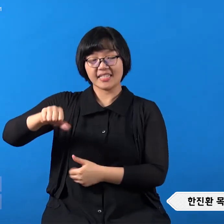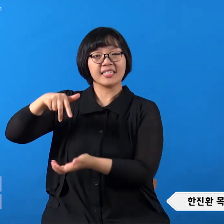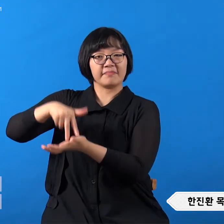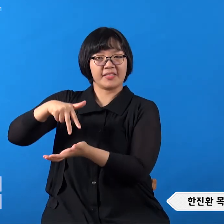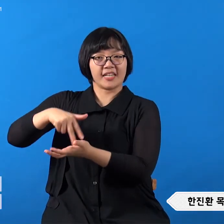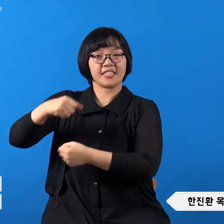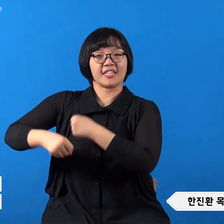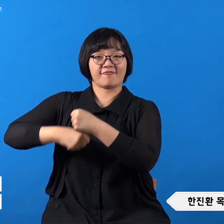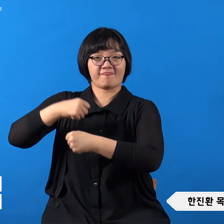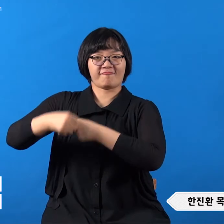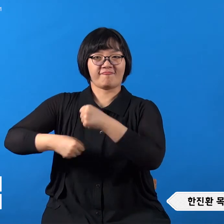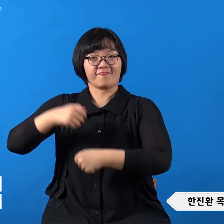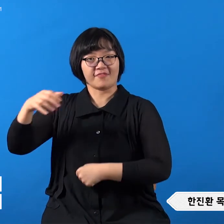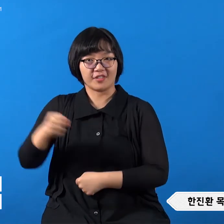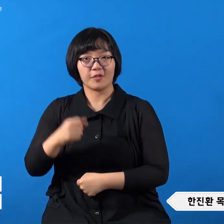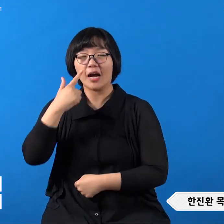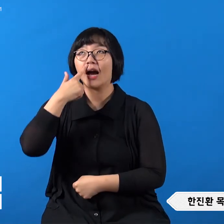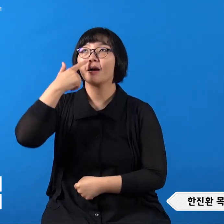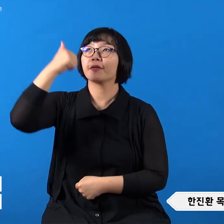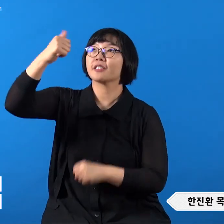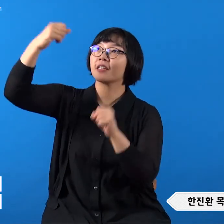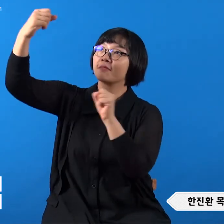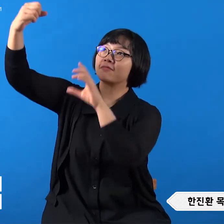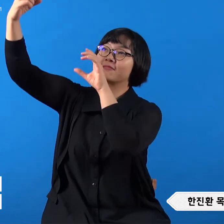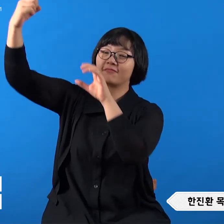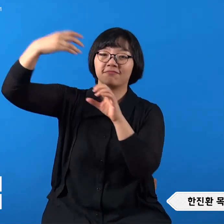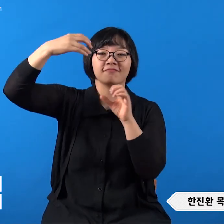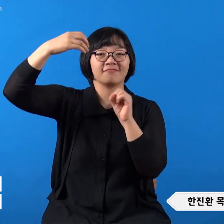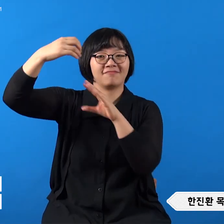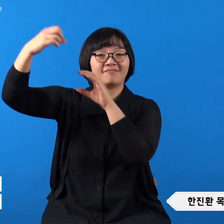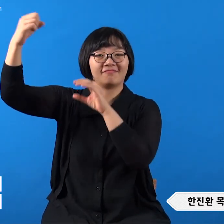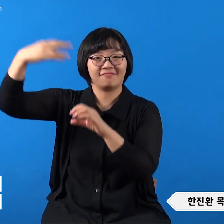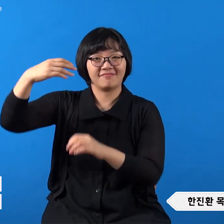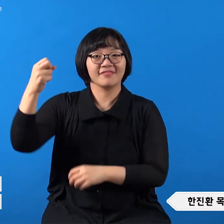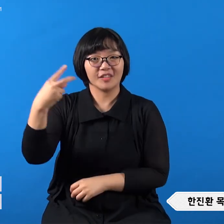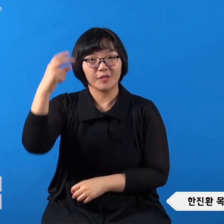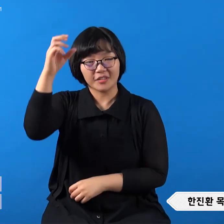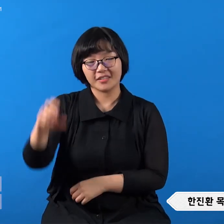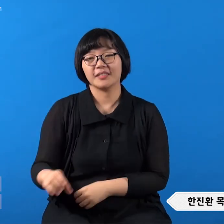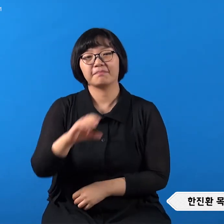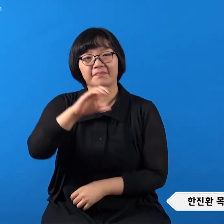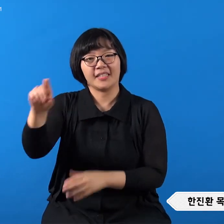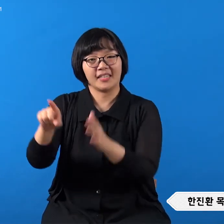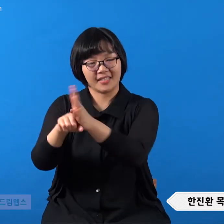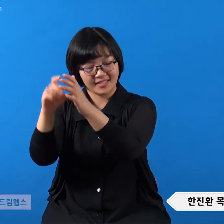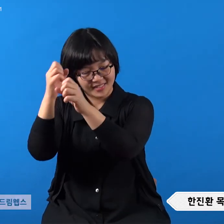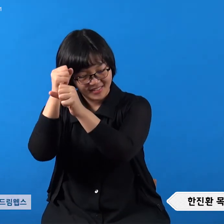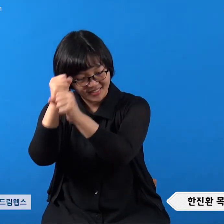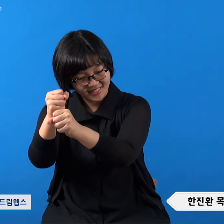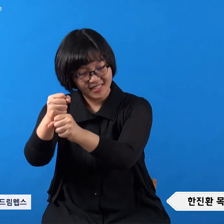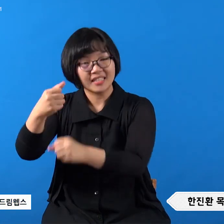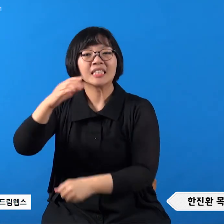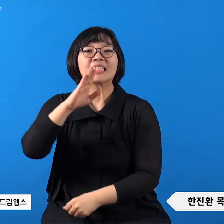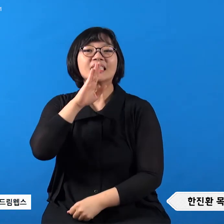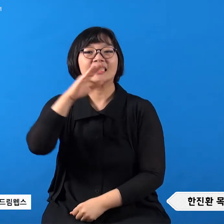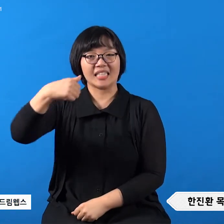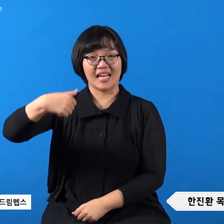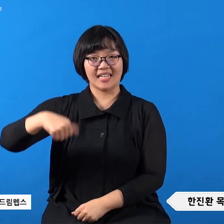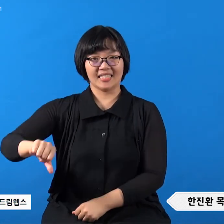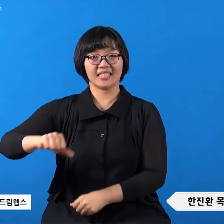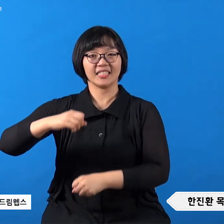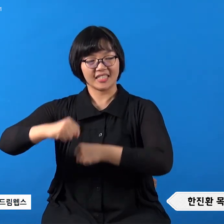자유를 가지고 아버지께 부르짖으면서 나아가는, 그리고 십자가 의만을 굳게 붙드는 가운데 아들의